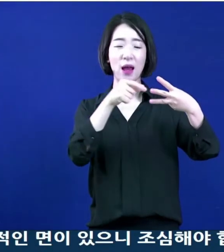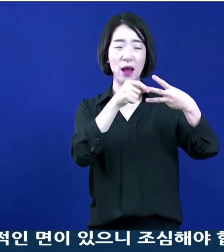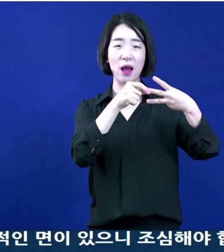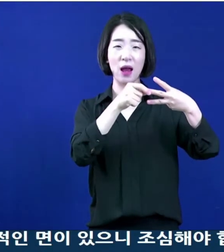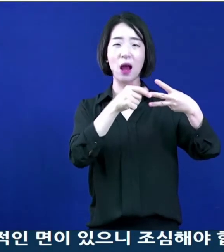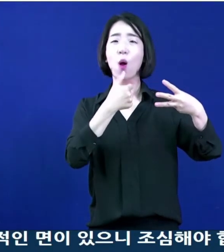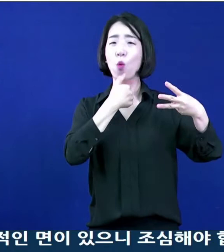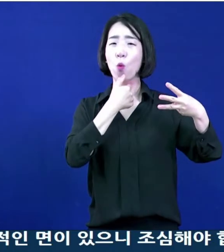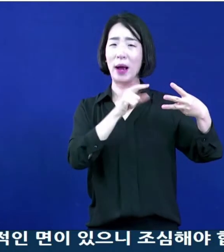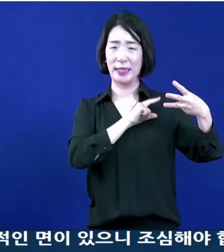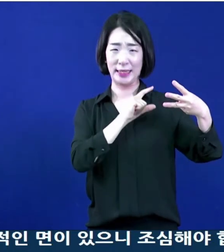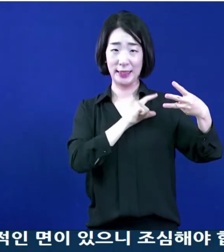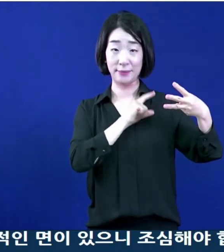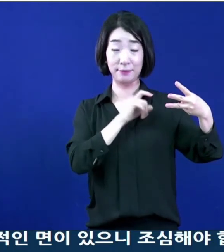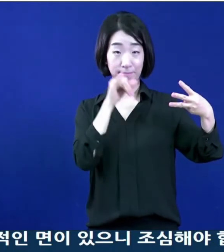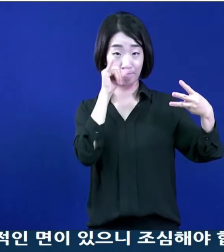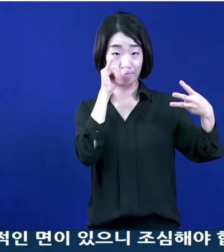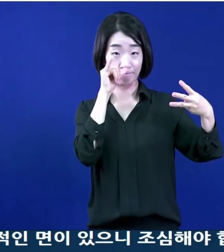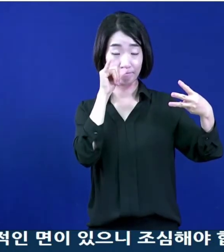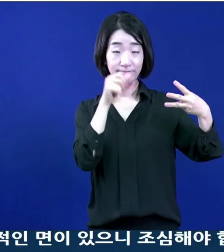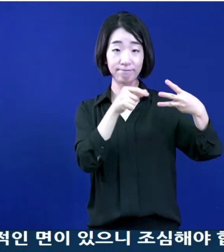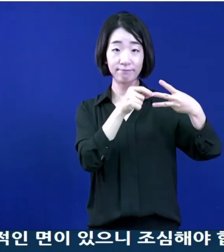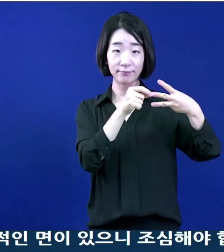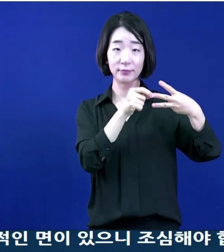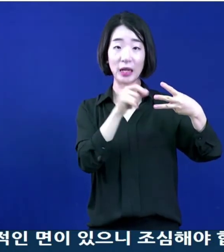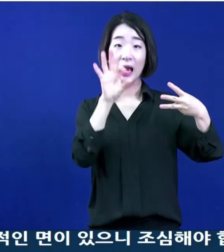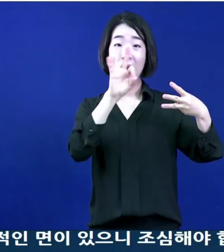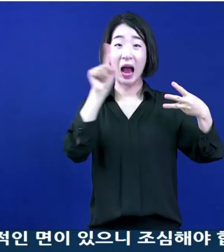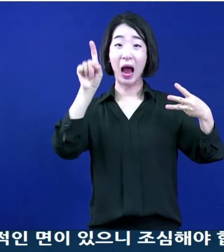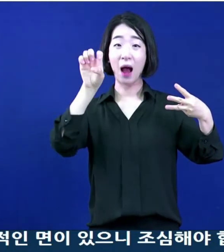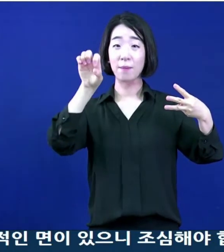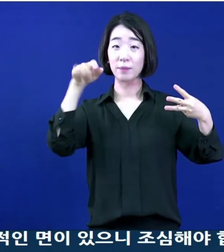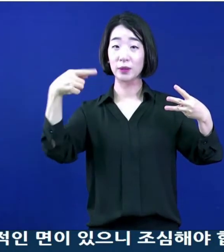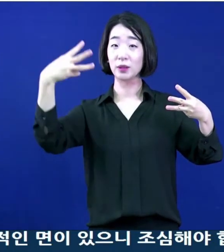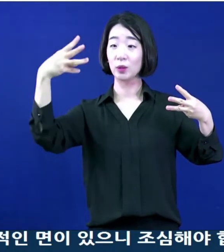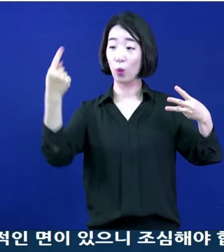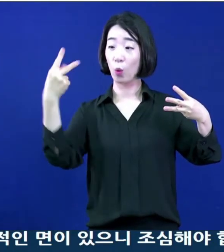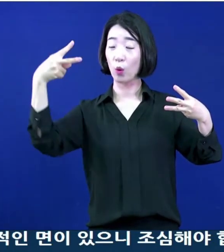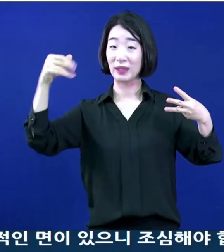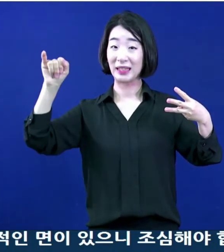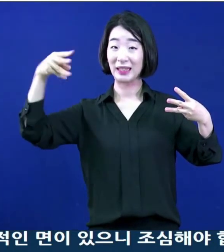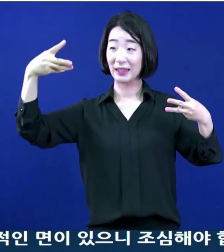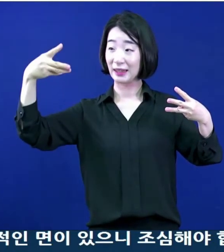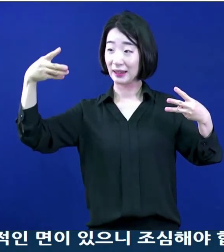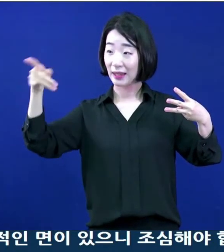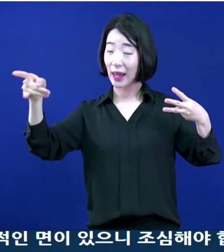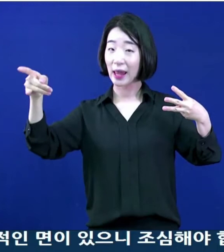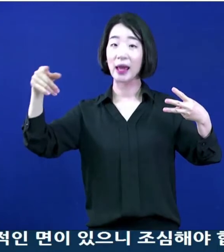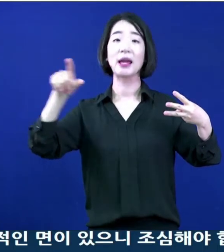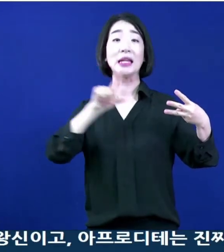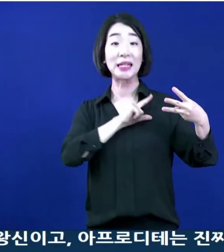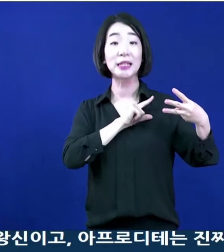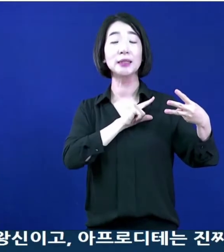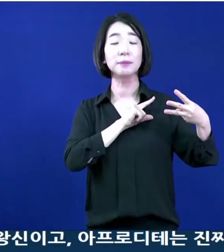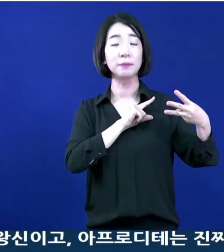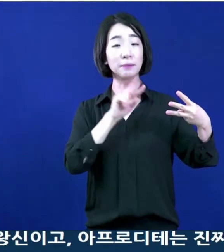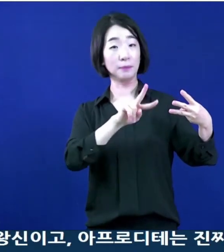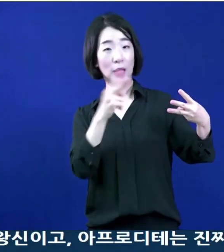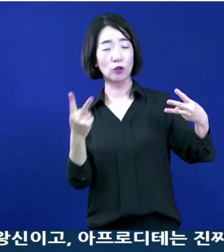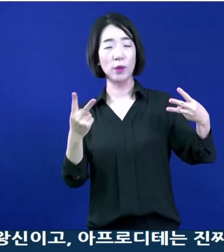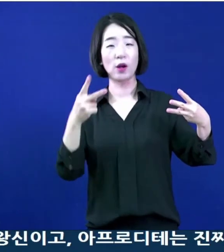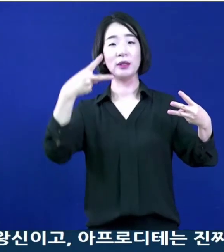또 다른 이름을 갖고 있는 겁니다. 아프로디테의 로마식 이름이 그 유명한 비너스예요.